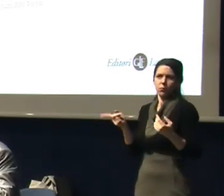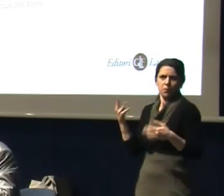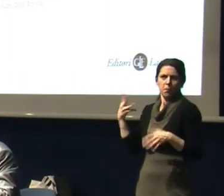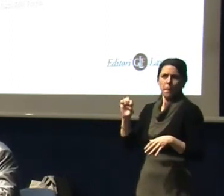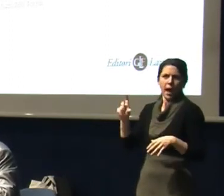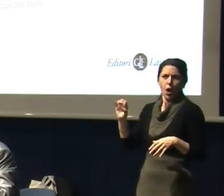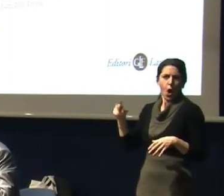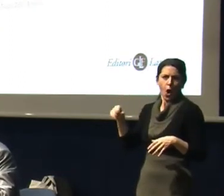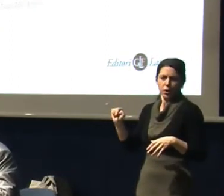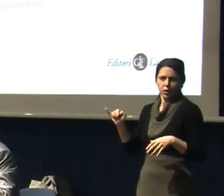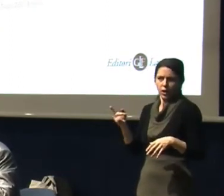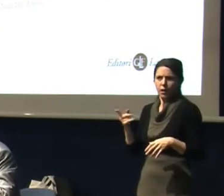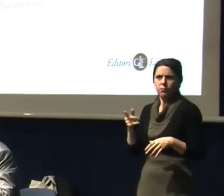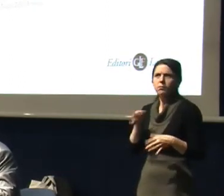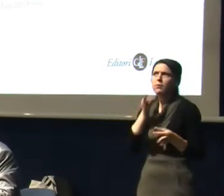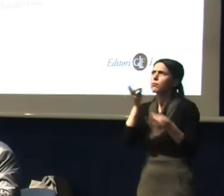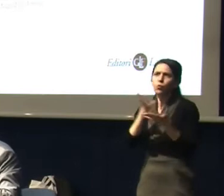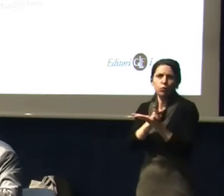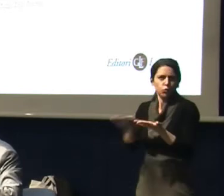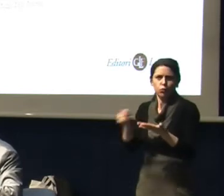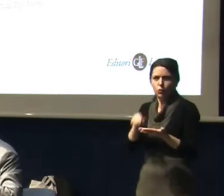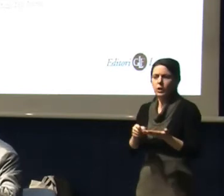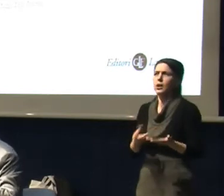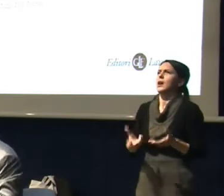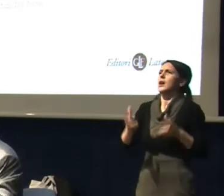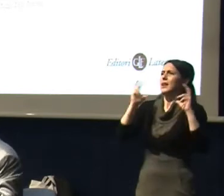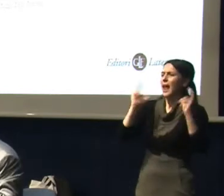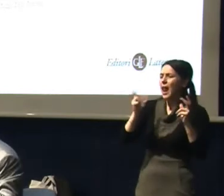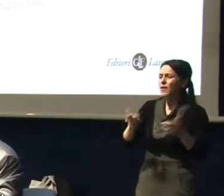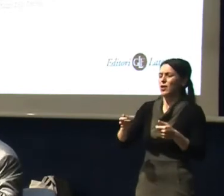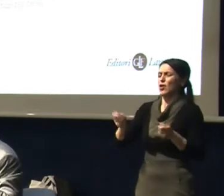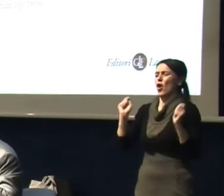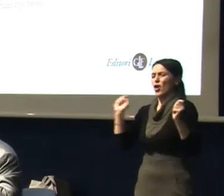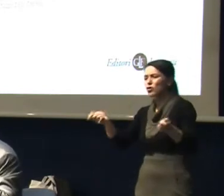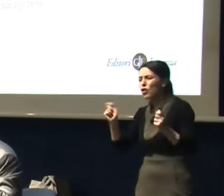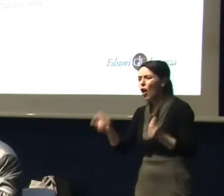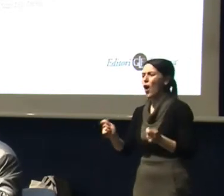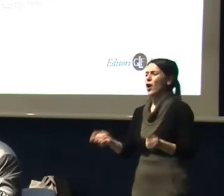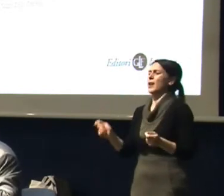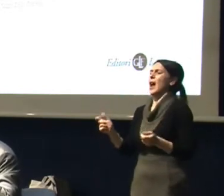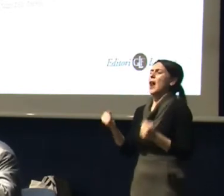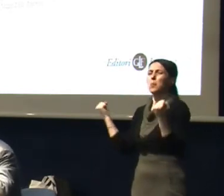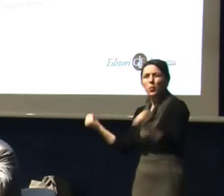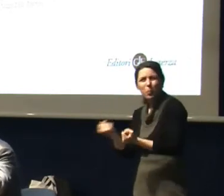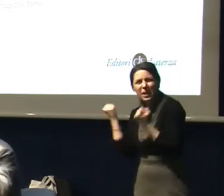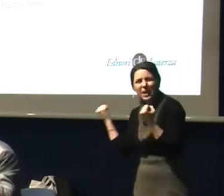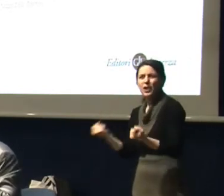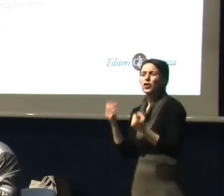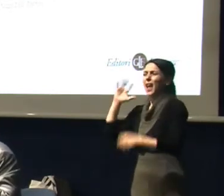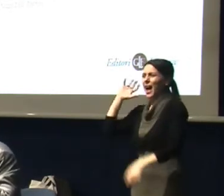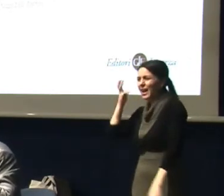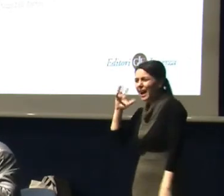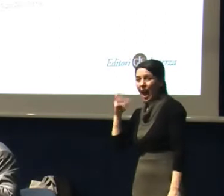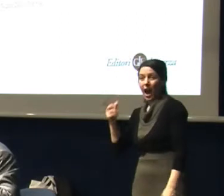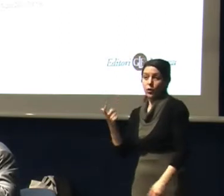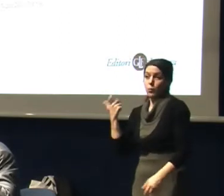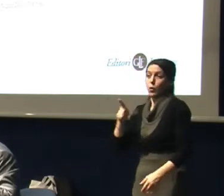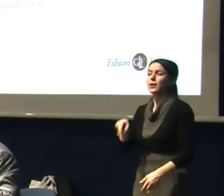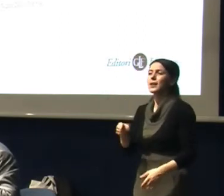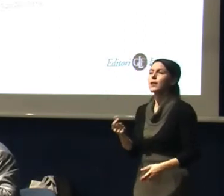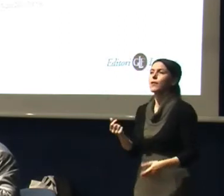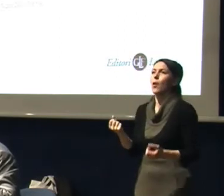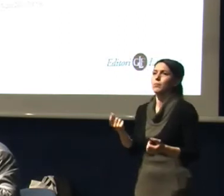giornali la stampa la tv la radio e il mondo della pubblicità che questo modello di business in